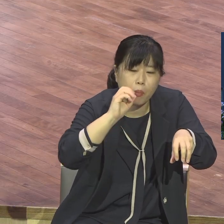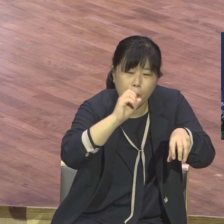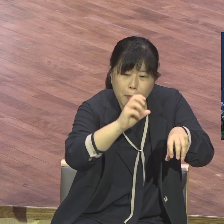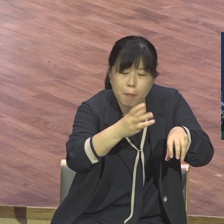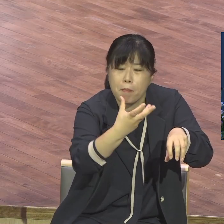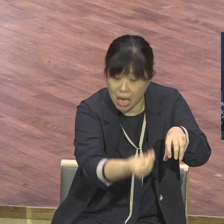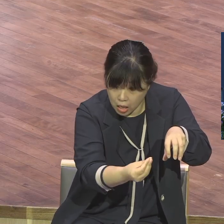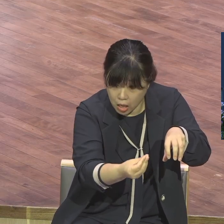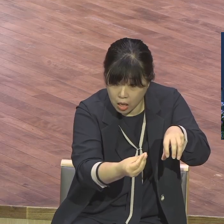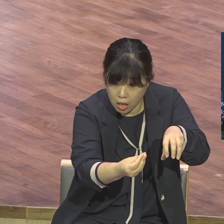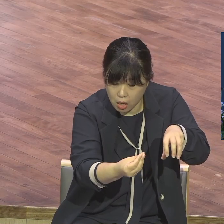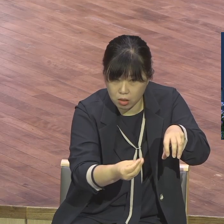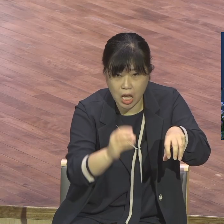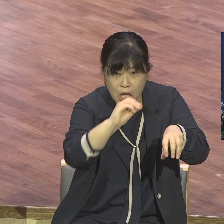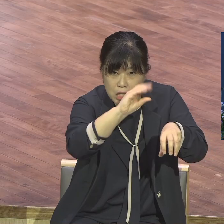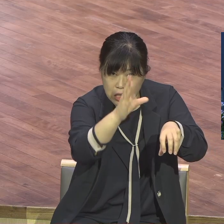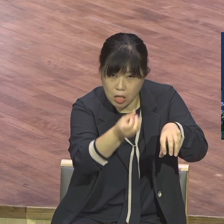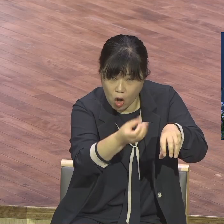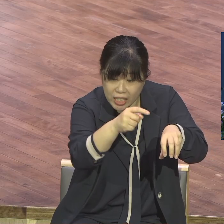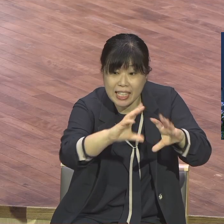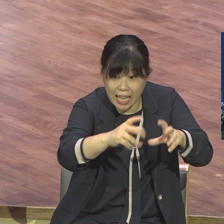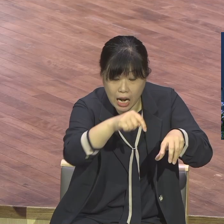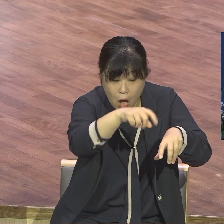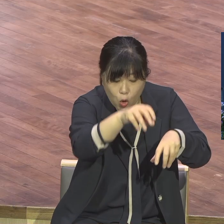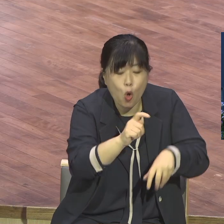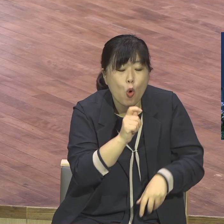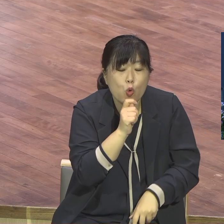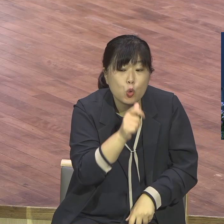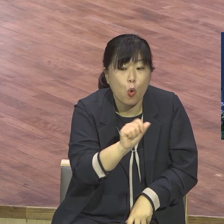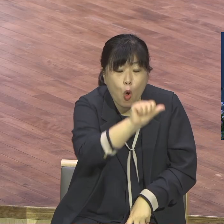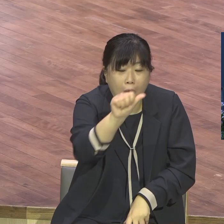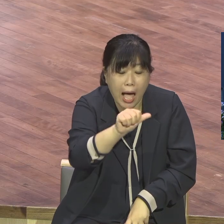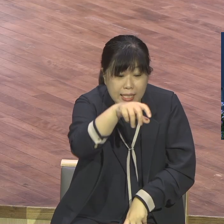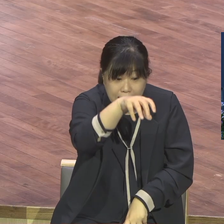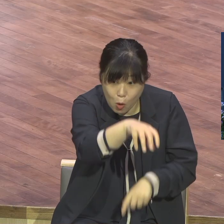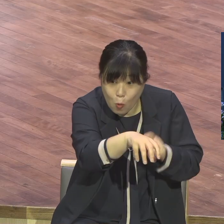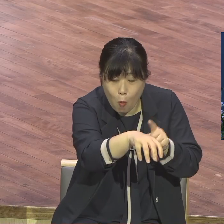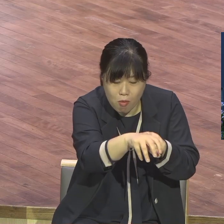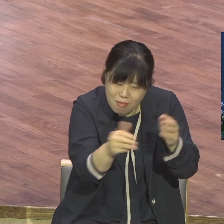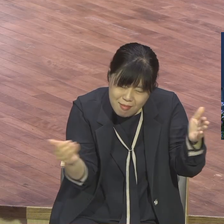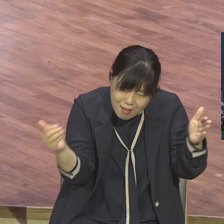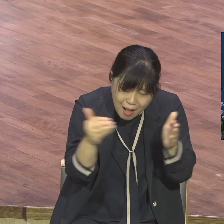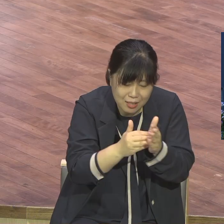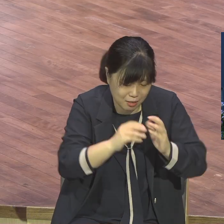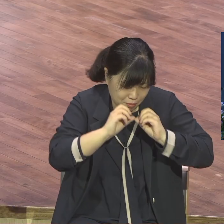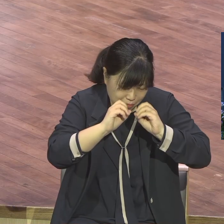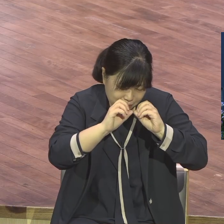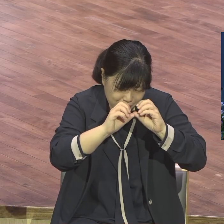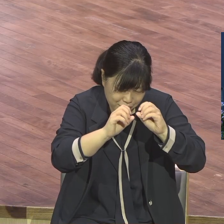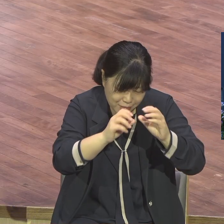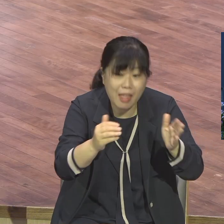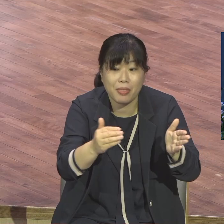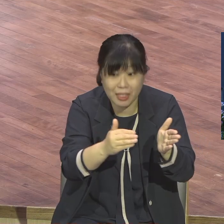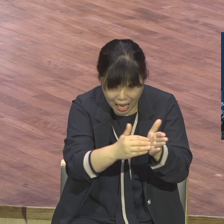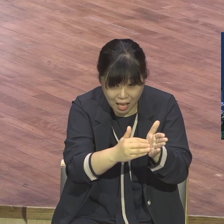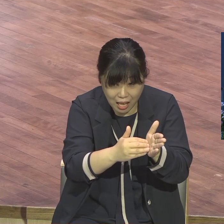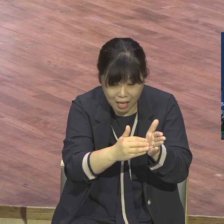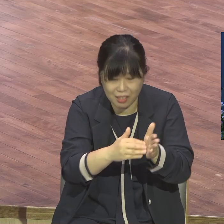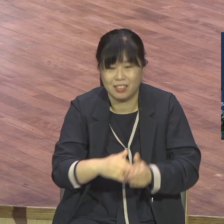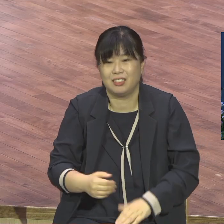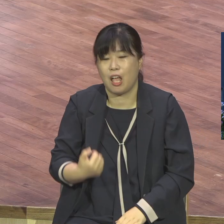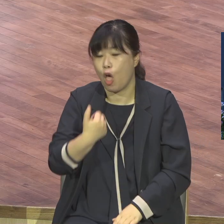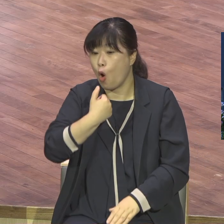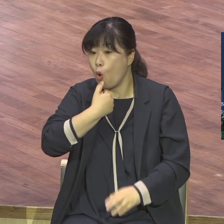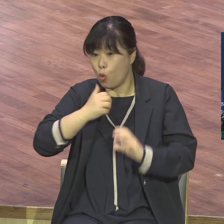지금의 터키까지 있는 소아시아 지역, 마게도니아 지역을 포함해서 로마 제국의